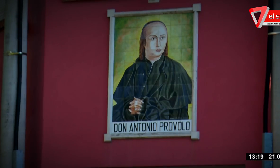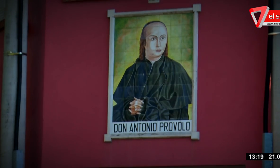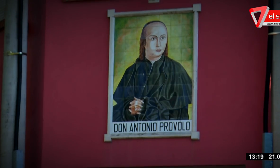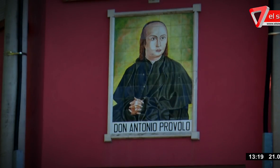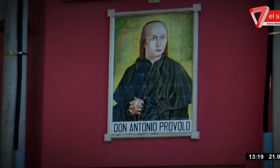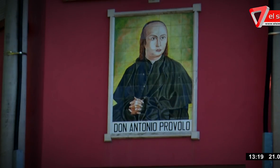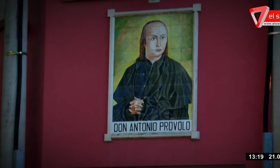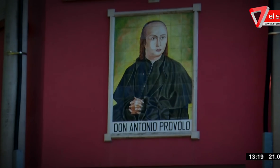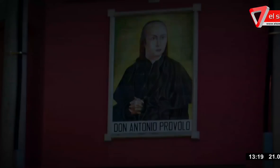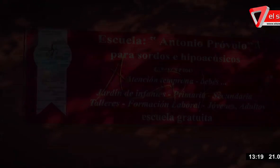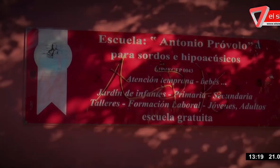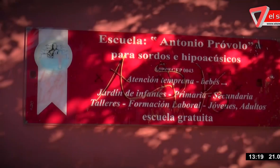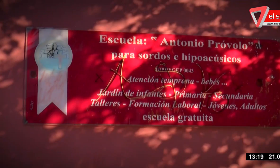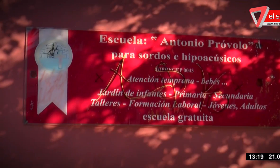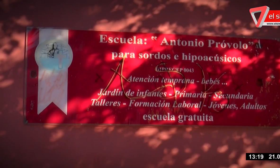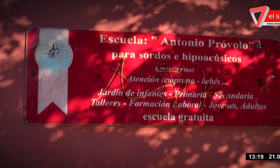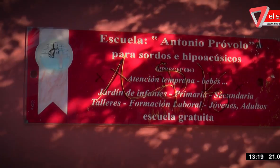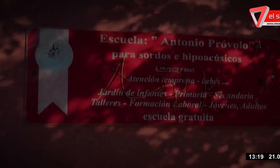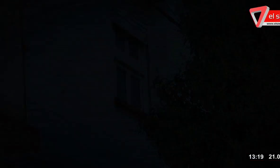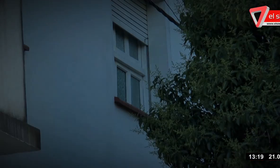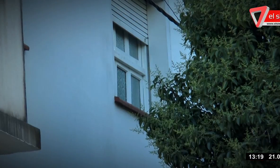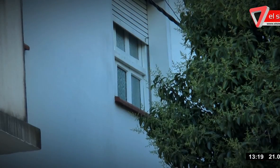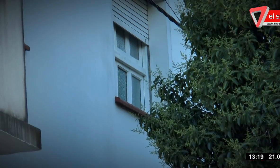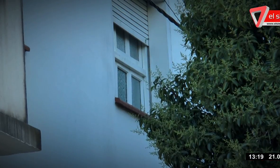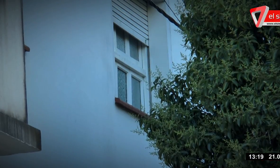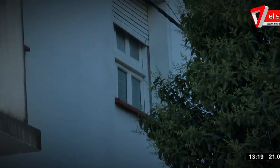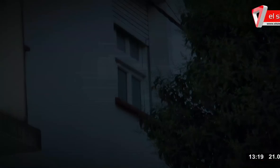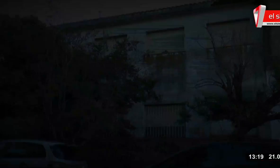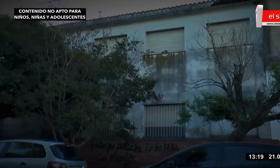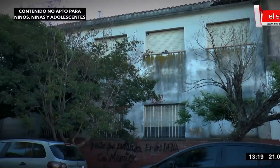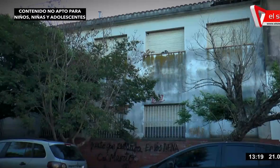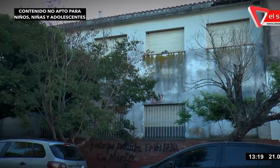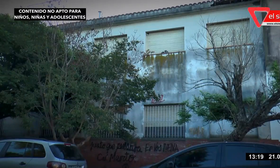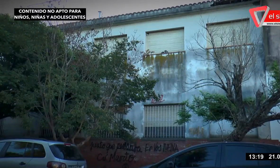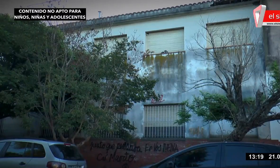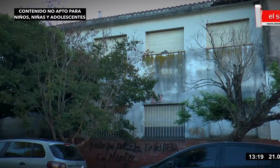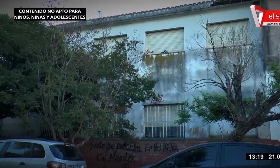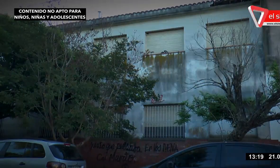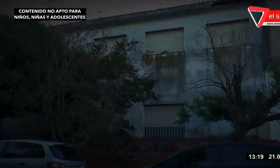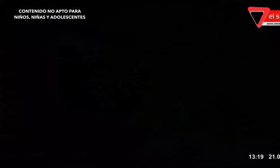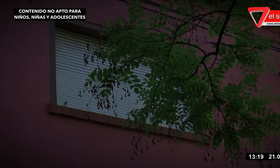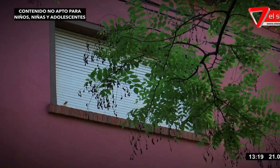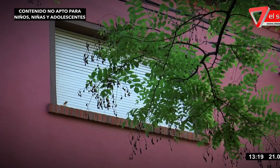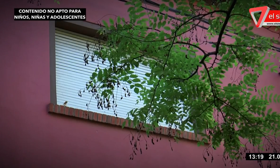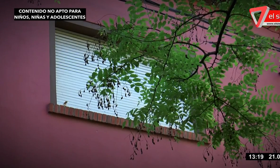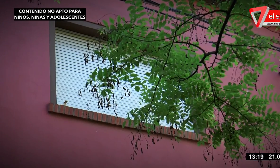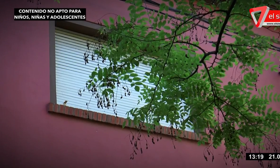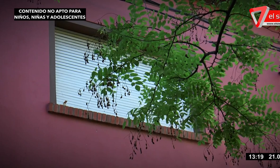El método educativo que aplicaban estaba sostenido en torturas, maltrato físico y psicológico, abusos sexuales y corrupción de